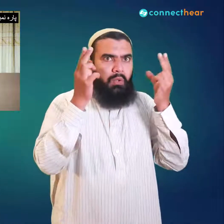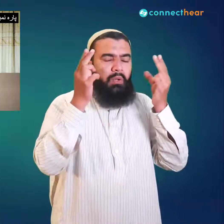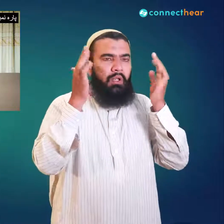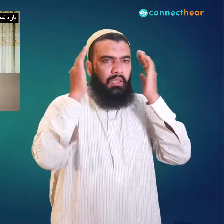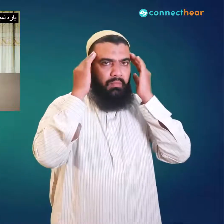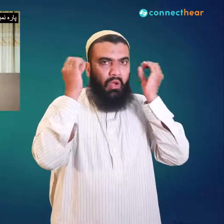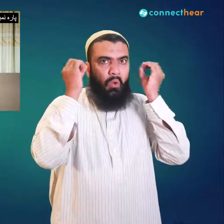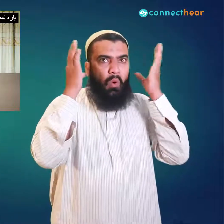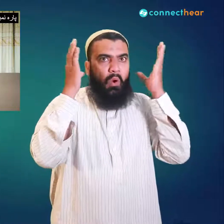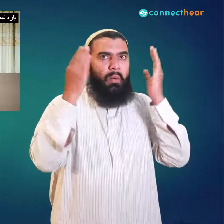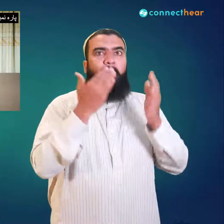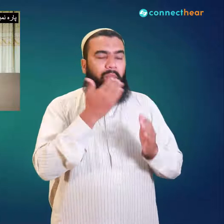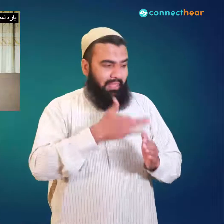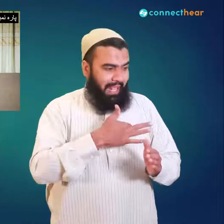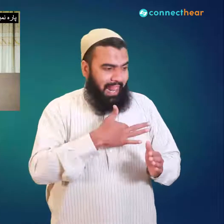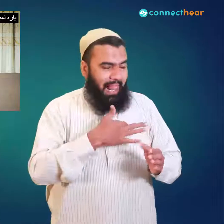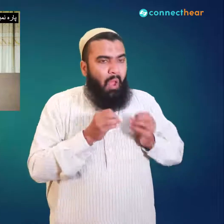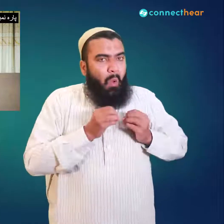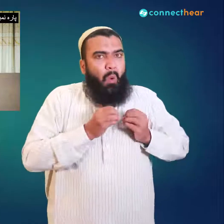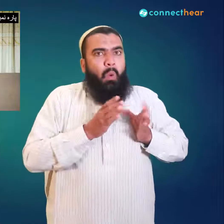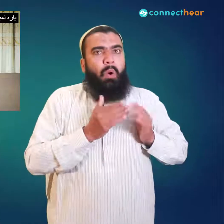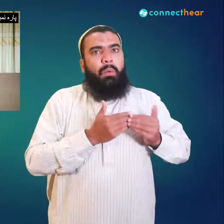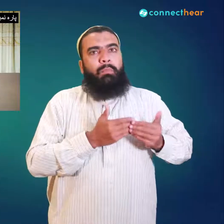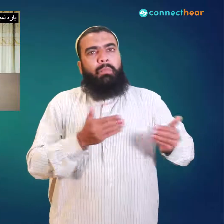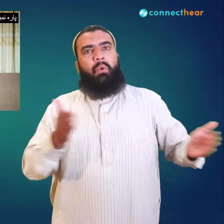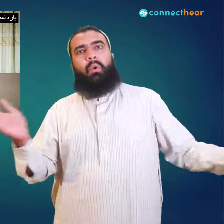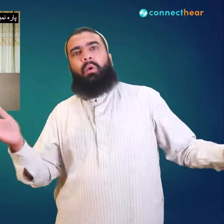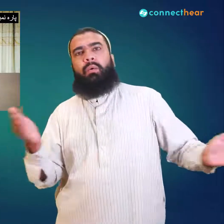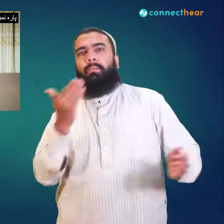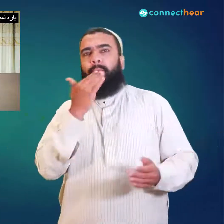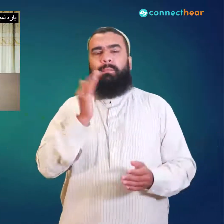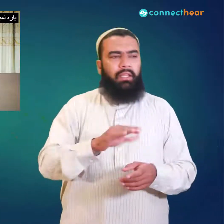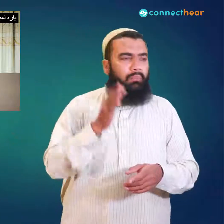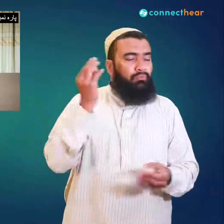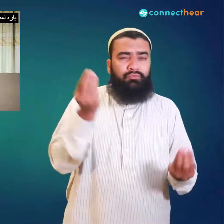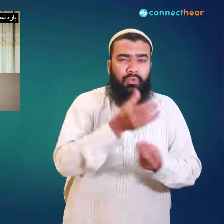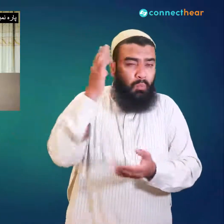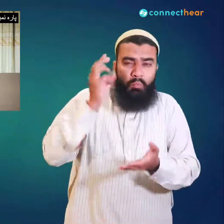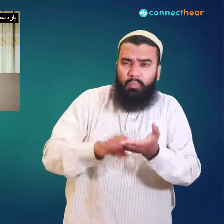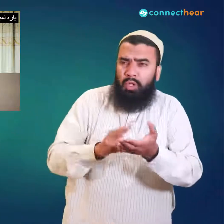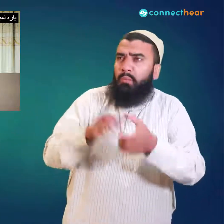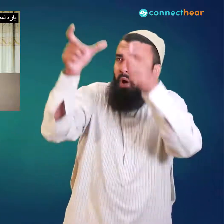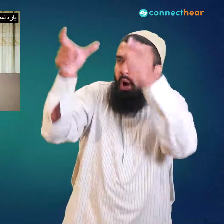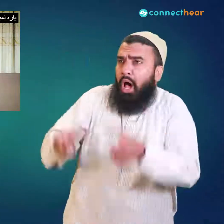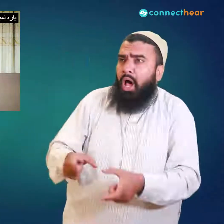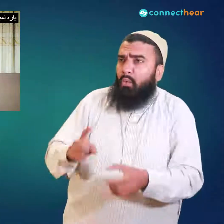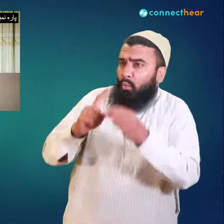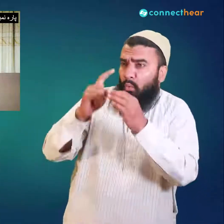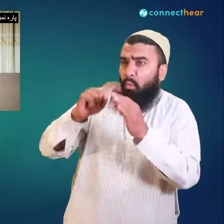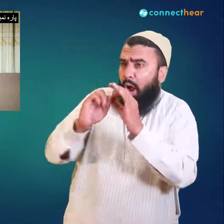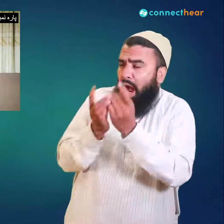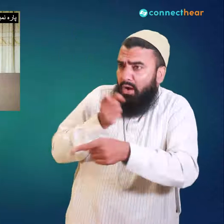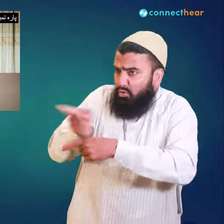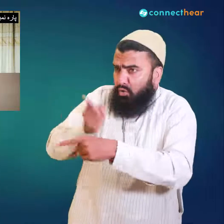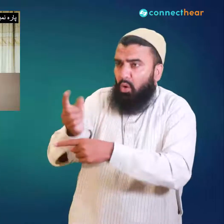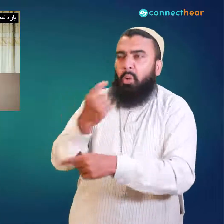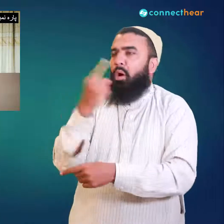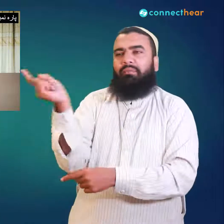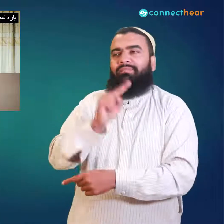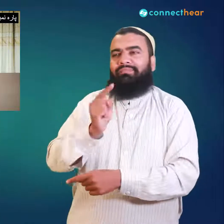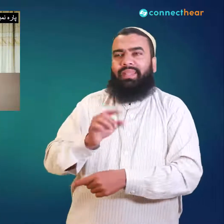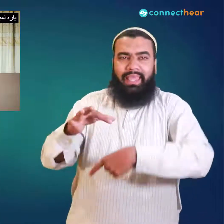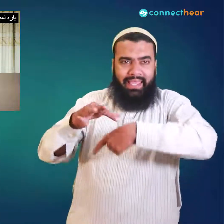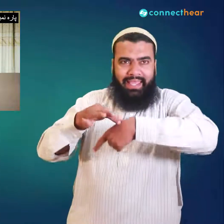اور خطاب اہل ایمان کو نہیں، پوری انسانیت کو ہے۔ یا ایھا الناس کے خطاب کے ساتھ